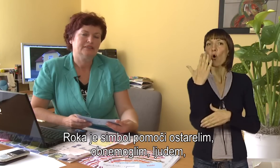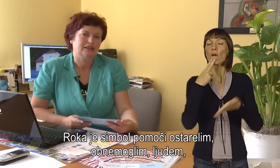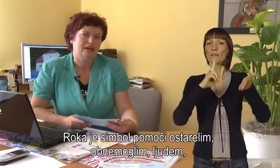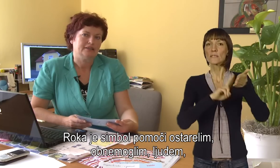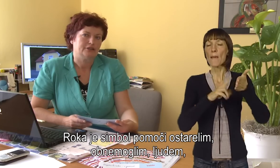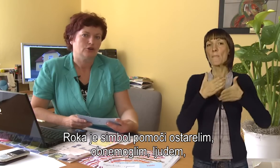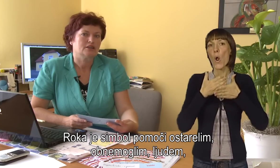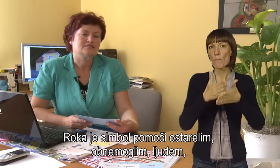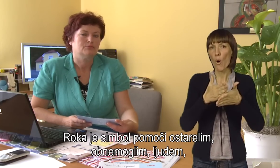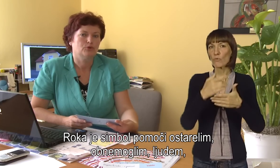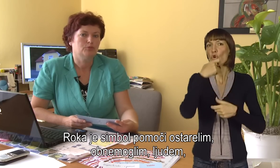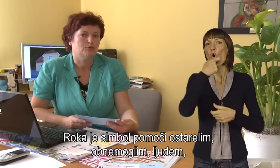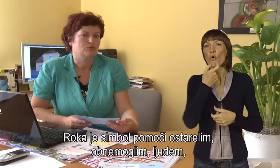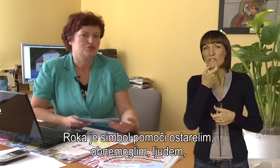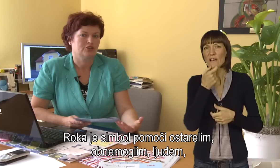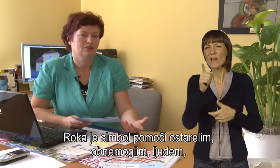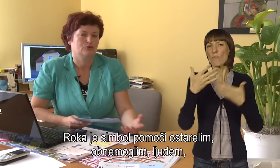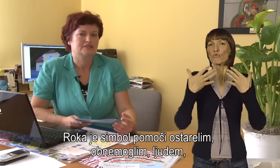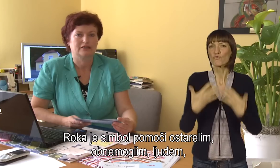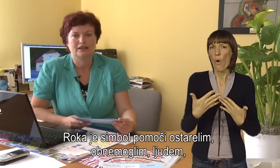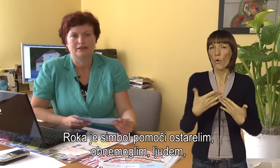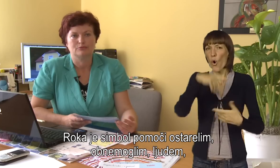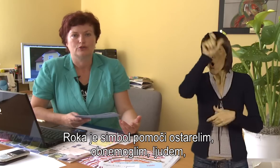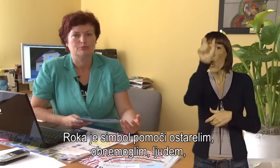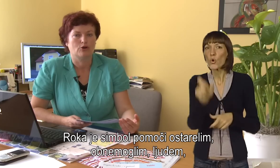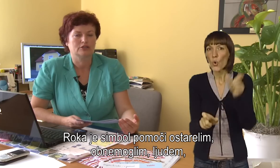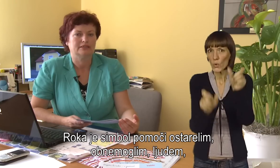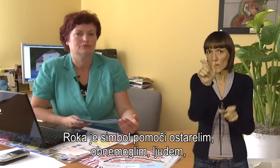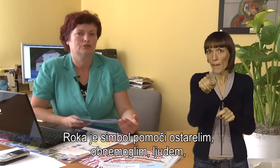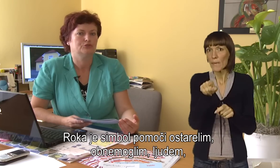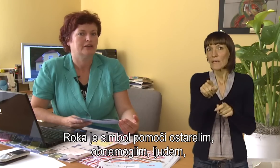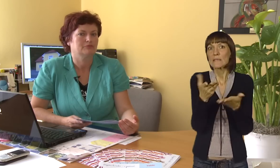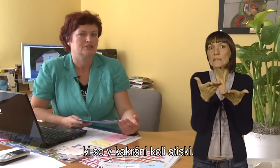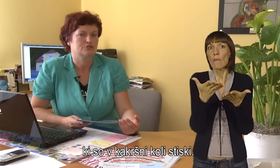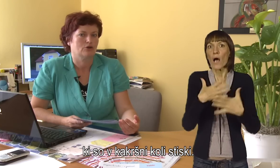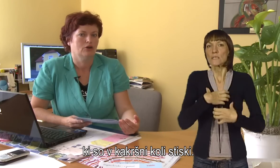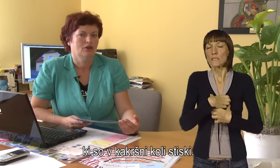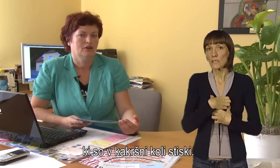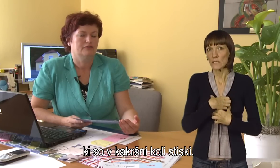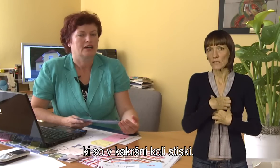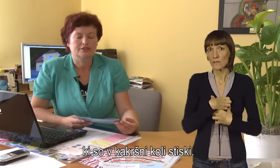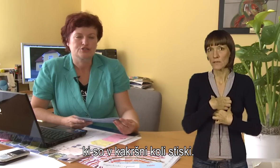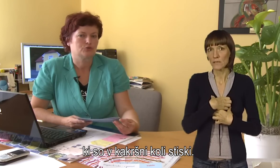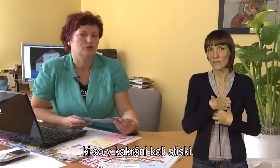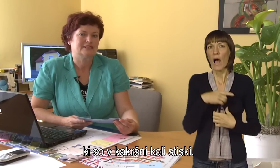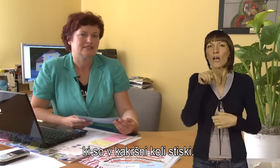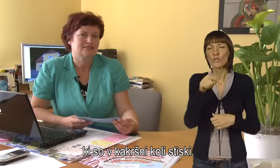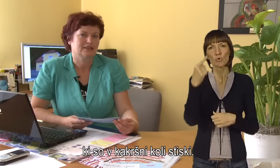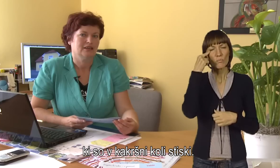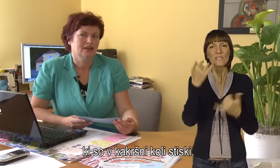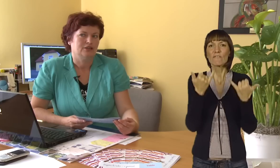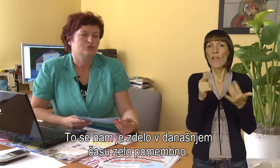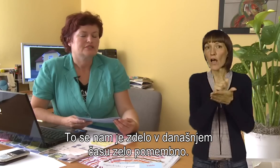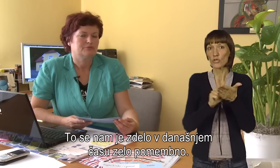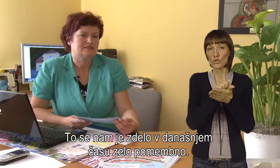pa vendarle je roka simbol pomoči ostarelim, onemoglim, ljudem, ki so v kakršnikoli